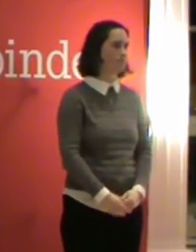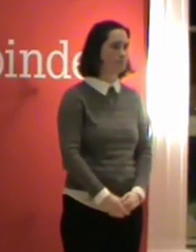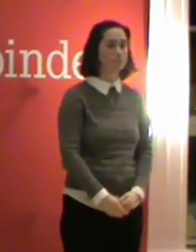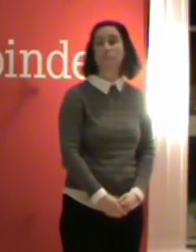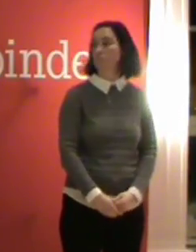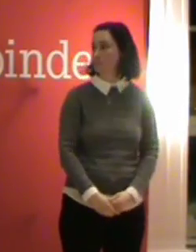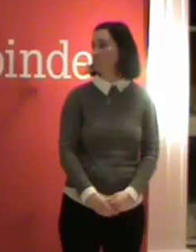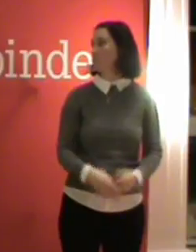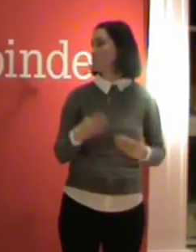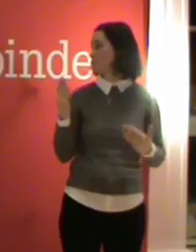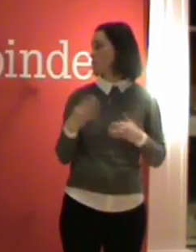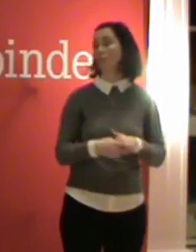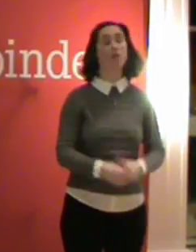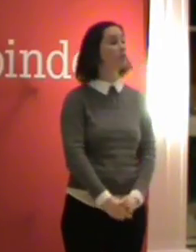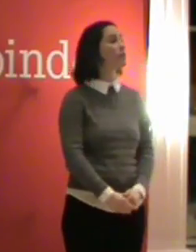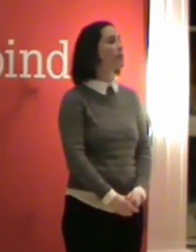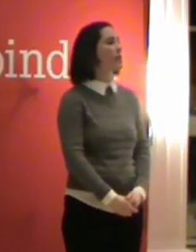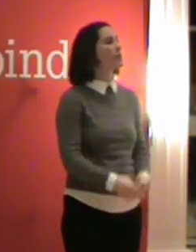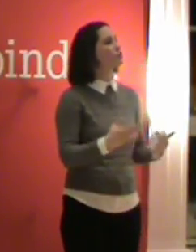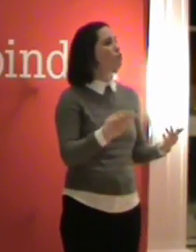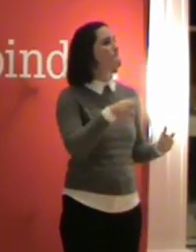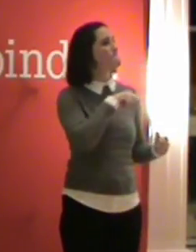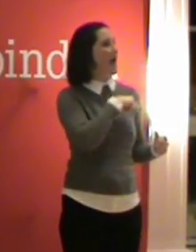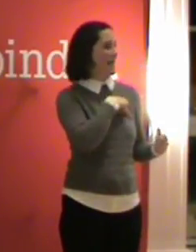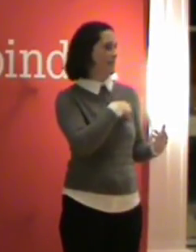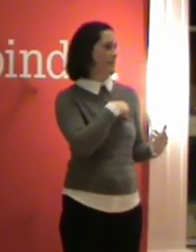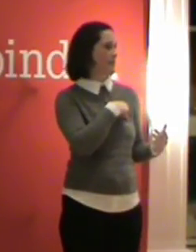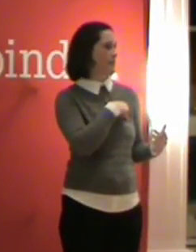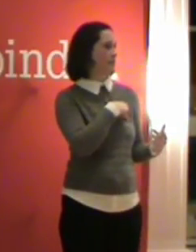vor allem denke ich eben, dass diese Preise